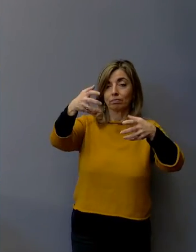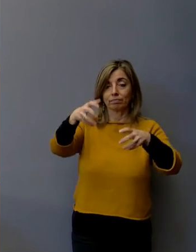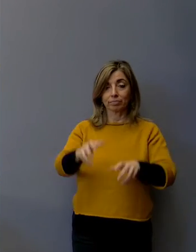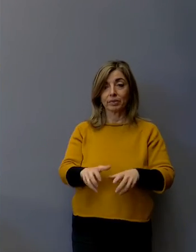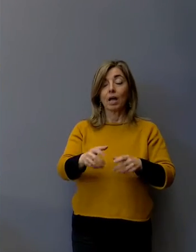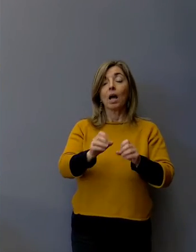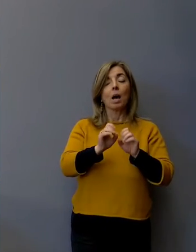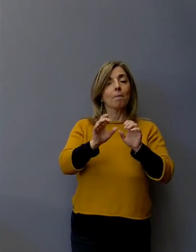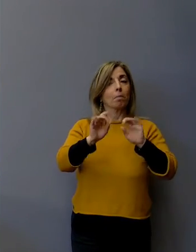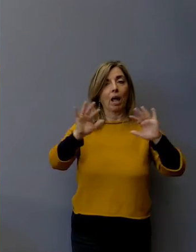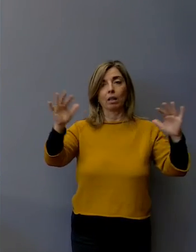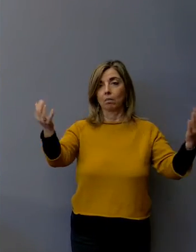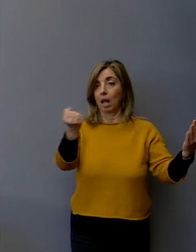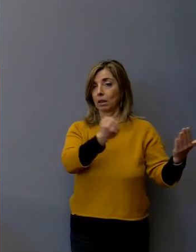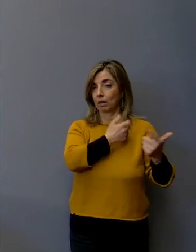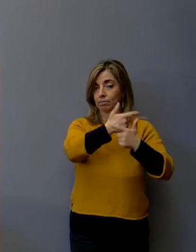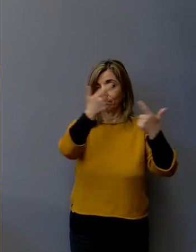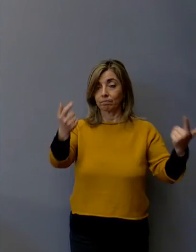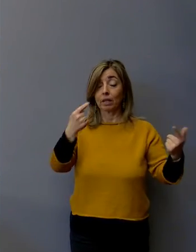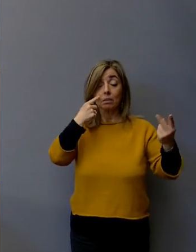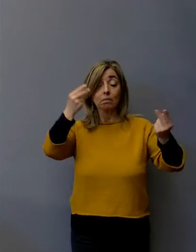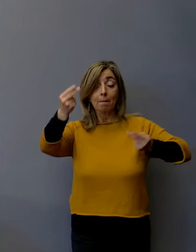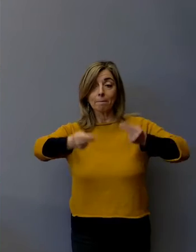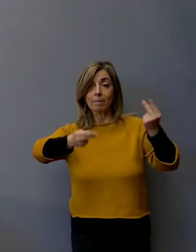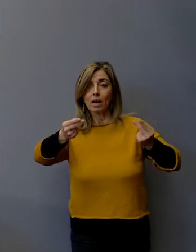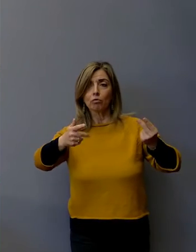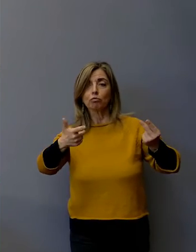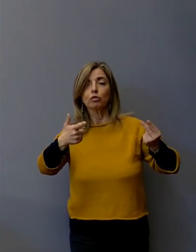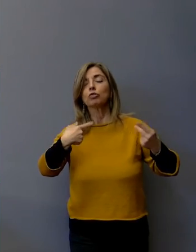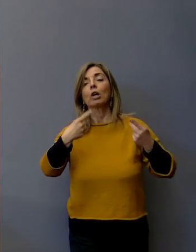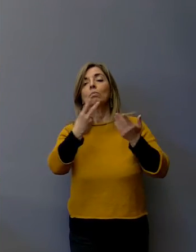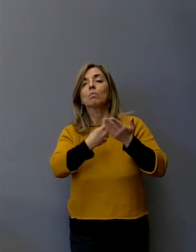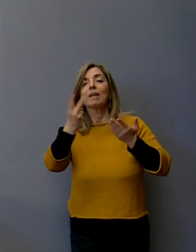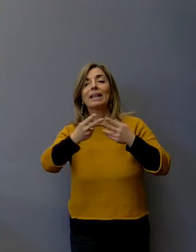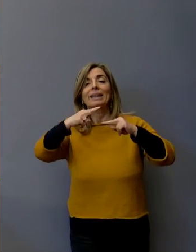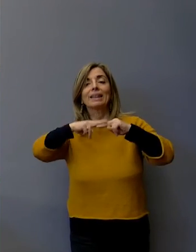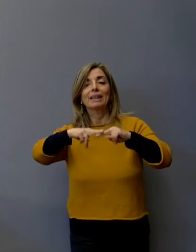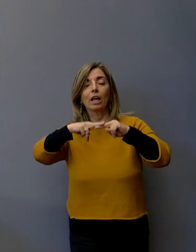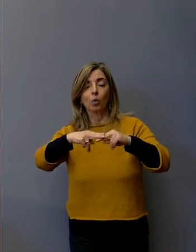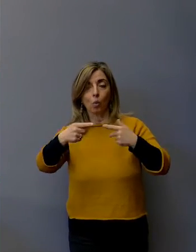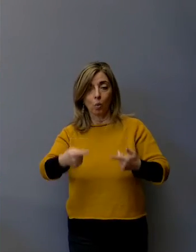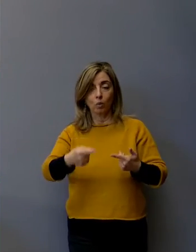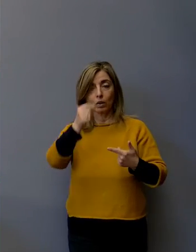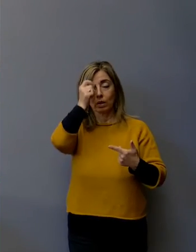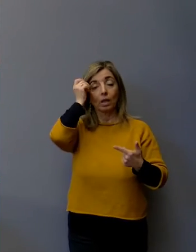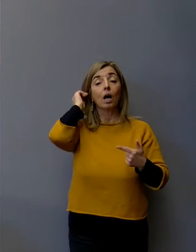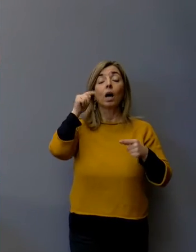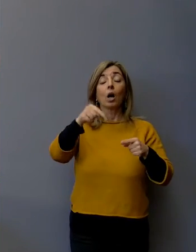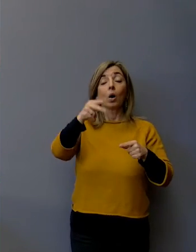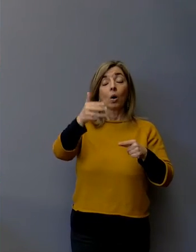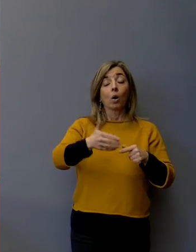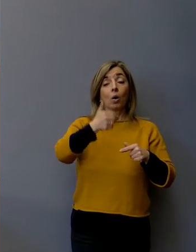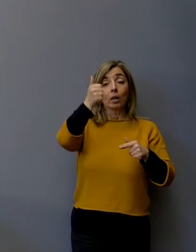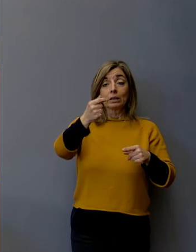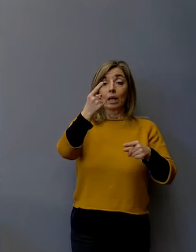tentativo di tenuta non vediamo una visione di città pesa agli investimenti quest'anno approviamo il triennale dei lavori pubblici con il dato più basso